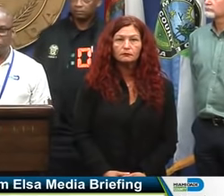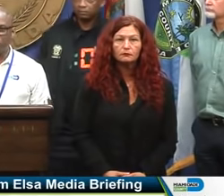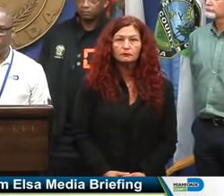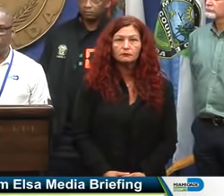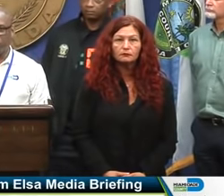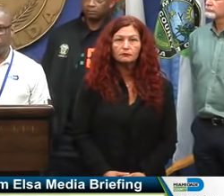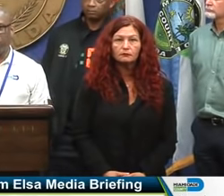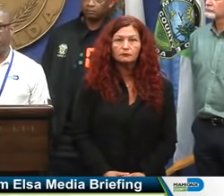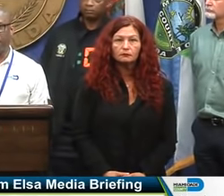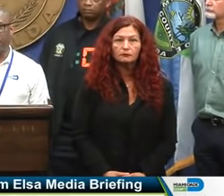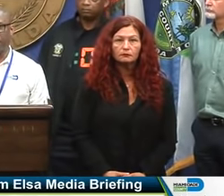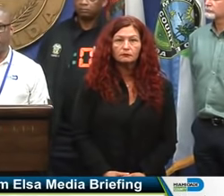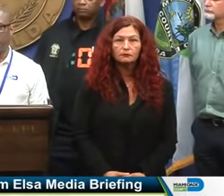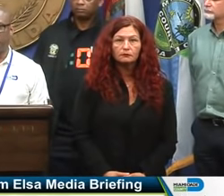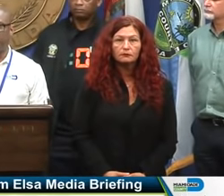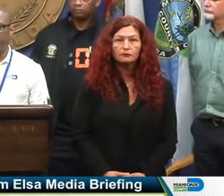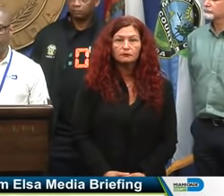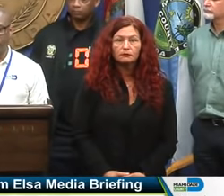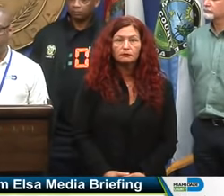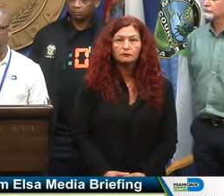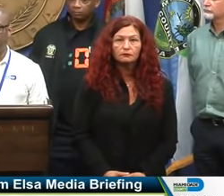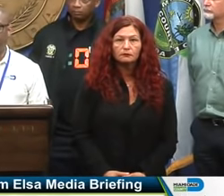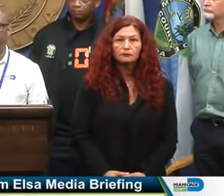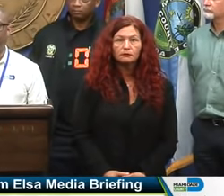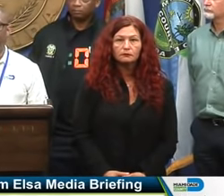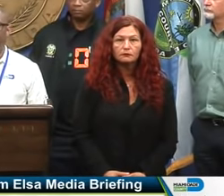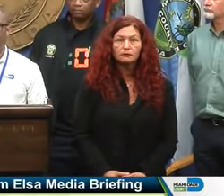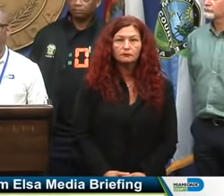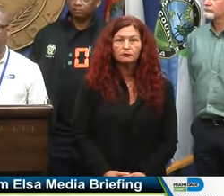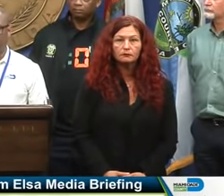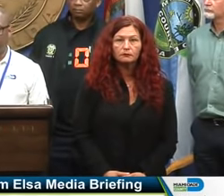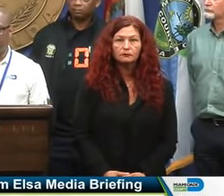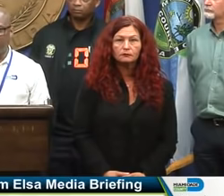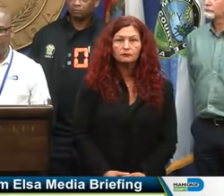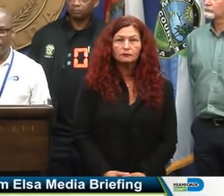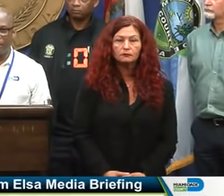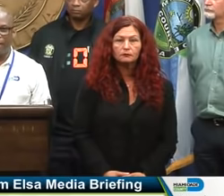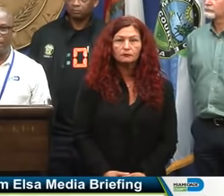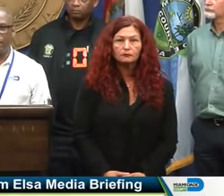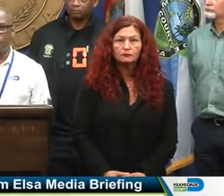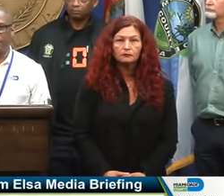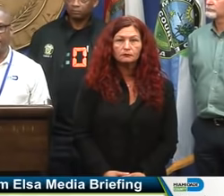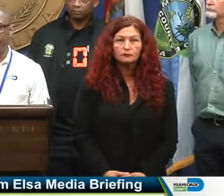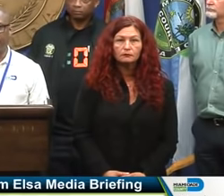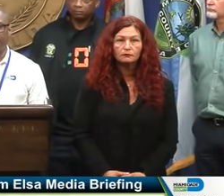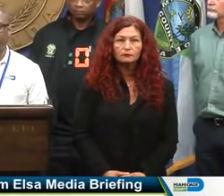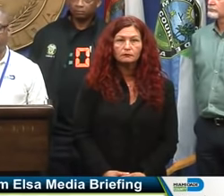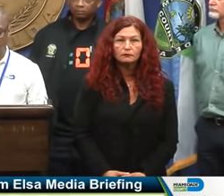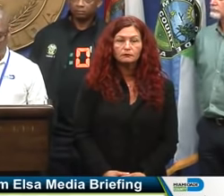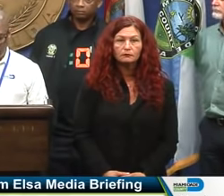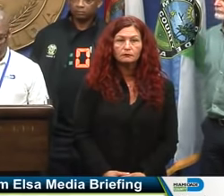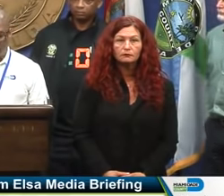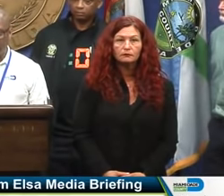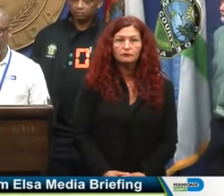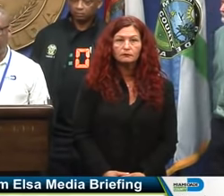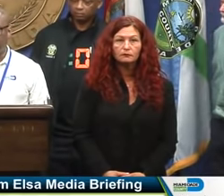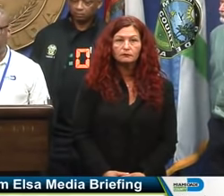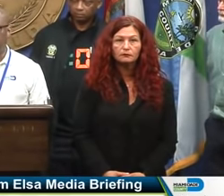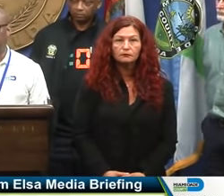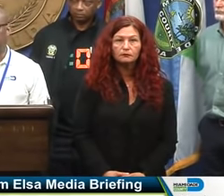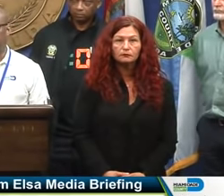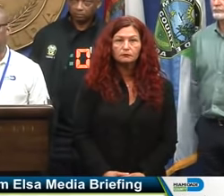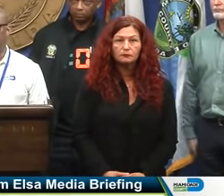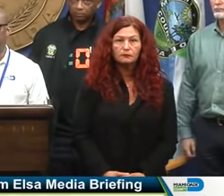nous fait tout effort pour nous capable chercher. Gen moun qui prend échelle, gen moun qui cherche en bas cabane, dans côté qui est accessible yo, gen côté qui